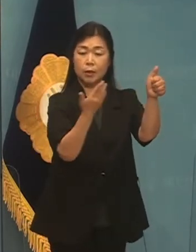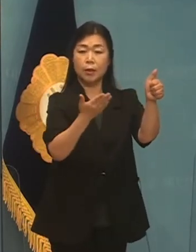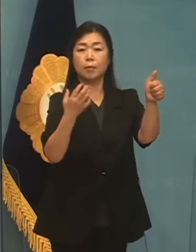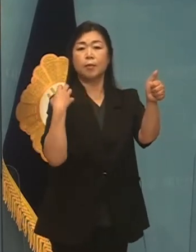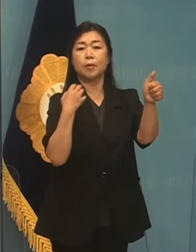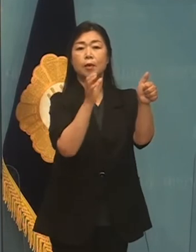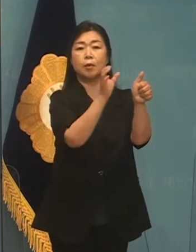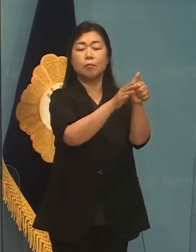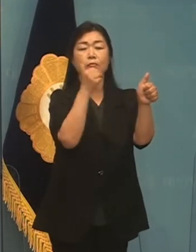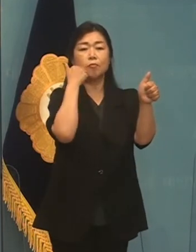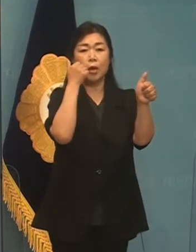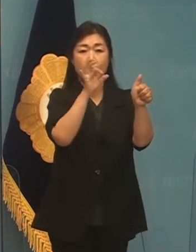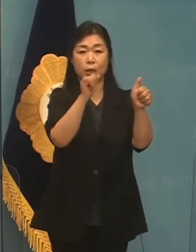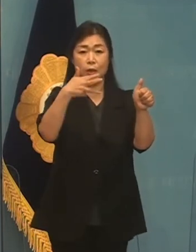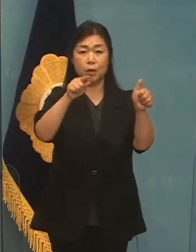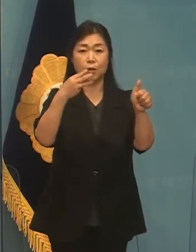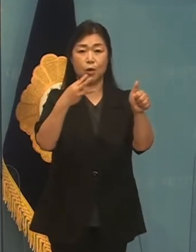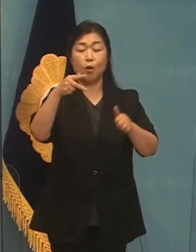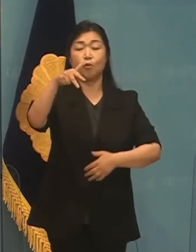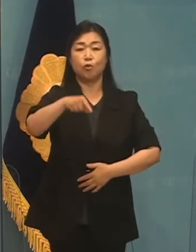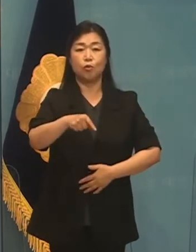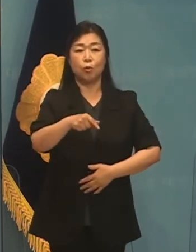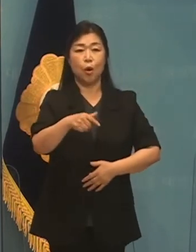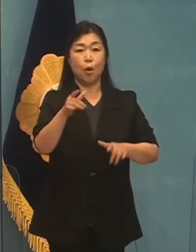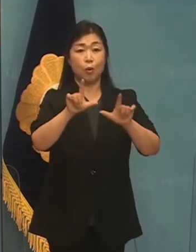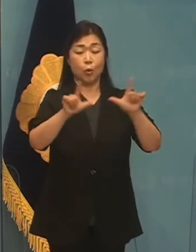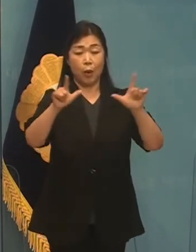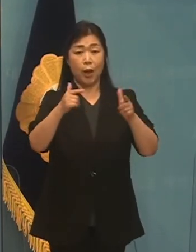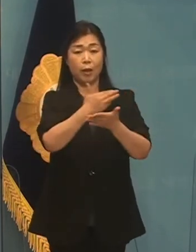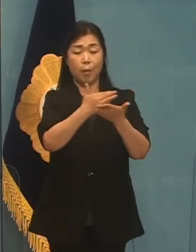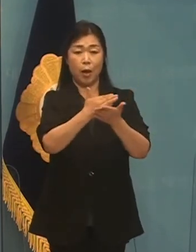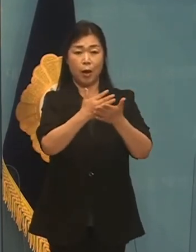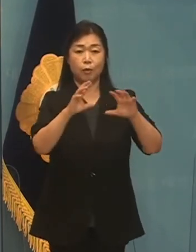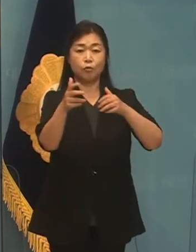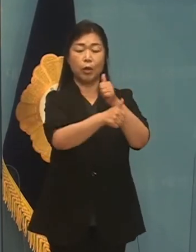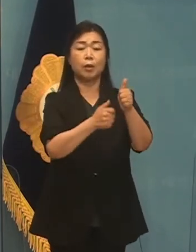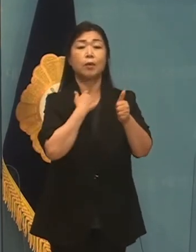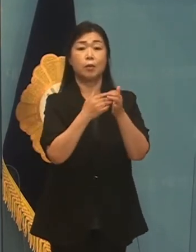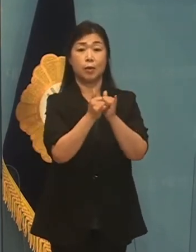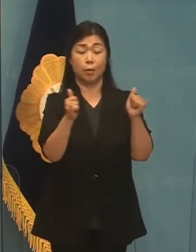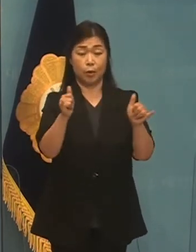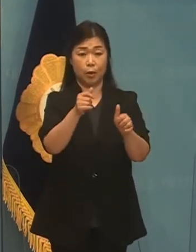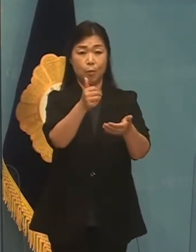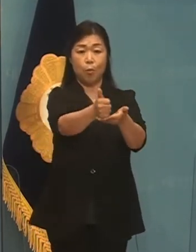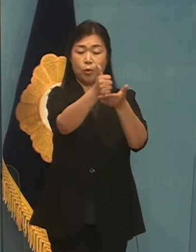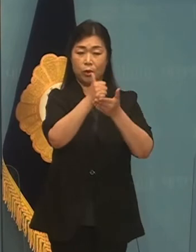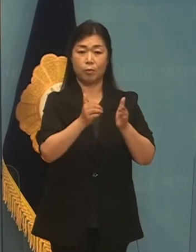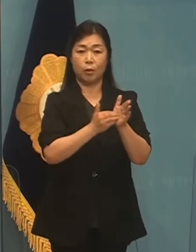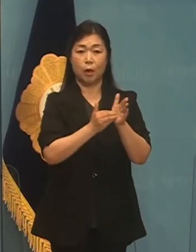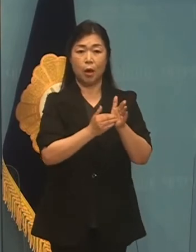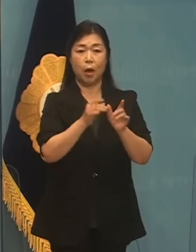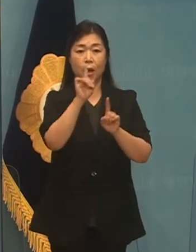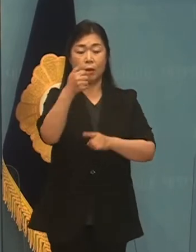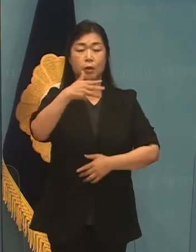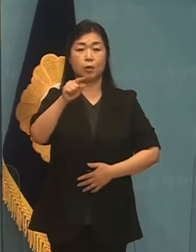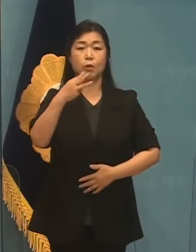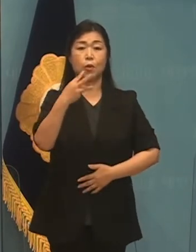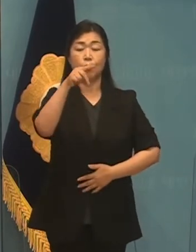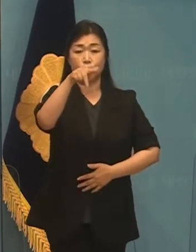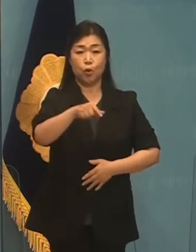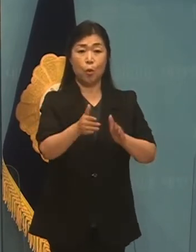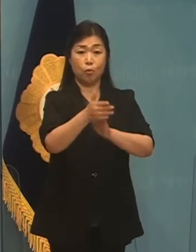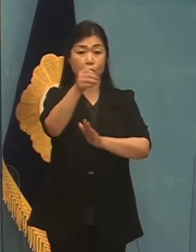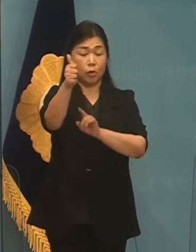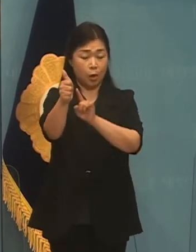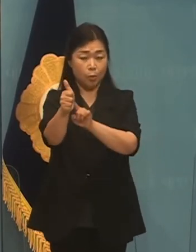조직본부장에 이철규 동해 태백 삼척 출신 재선 의원을 영입했습니다. 이철규 본부장은